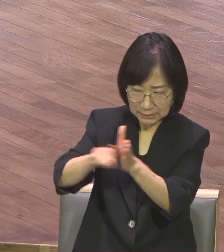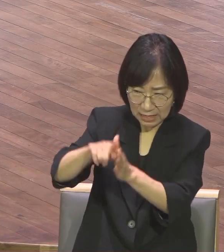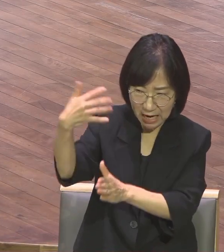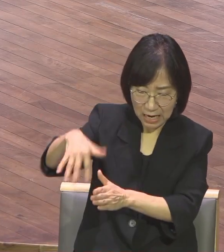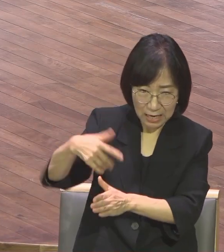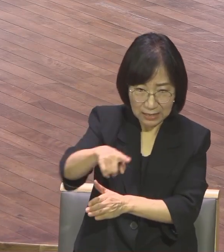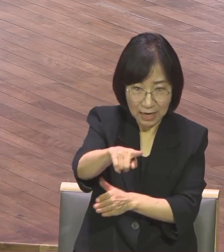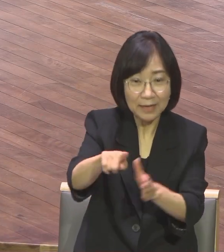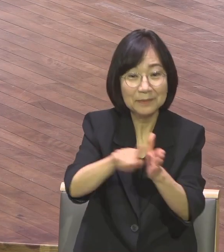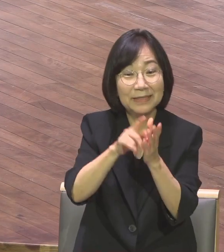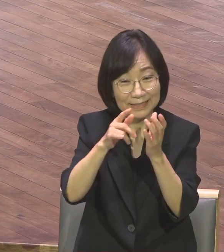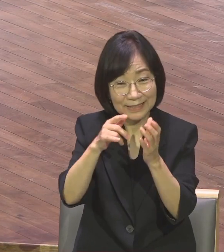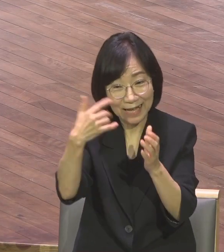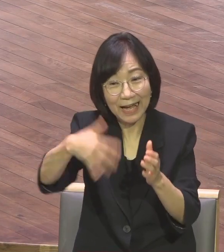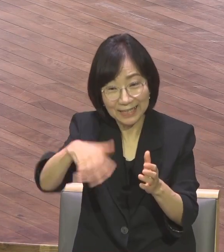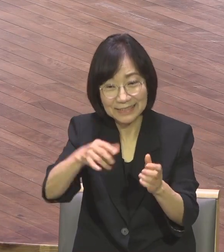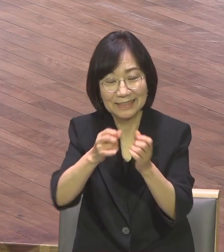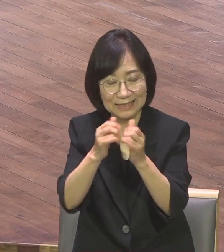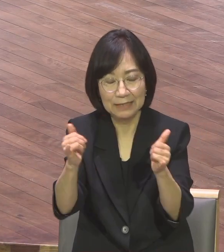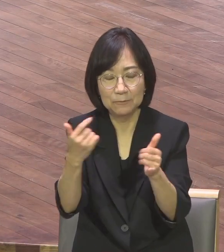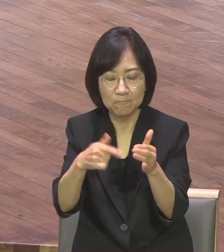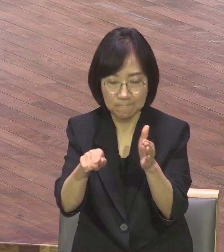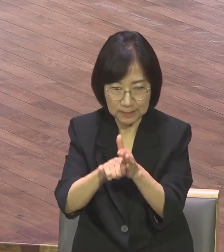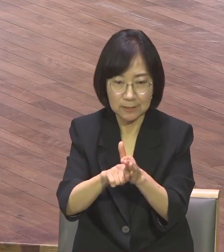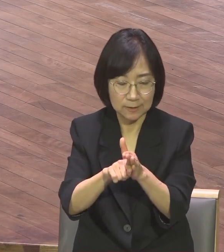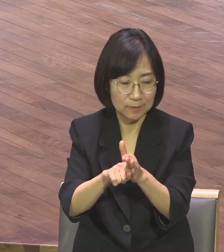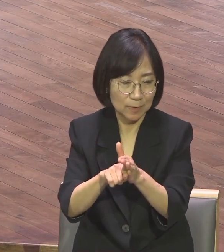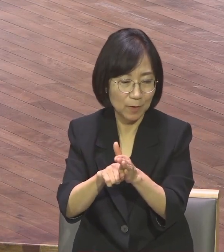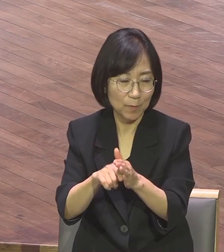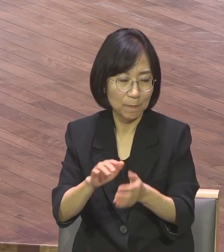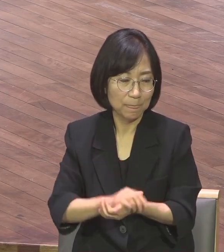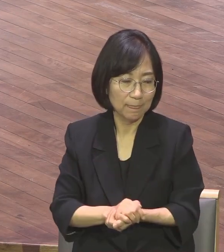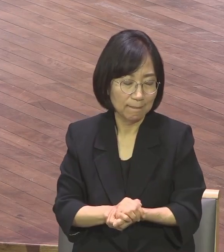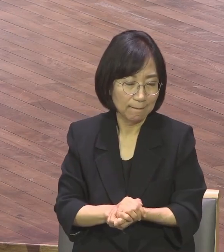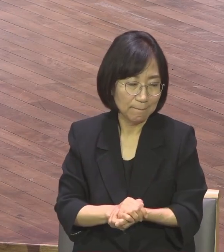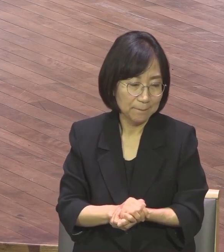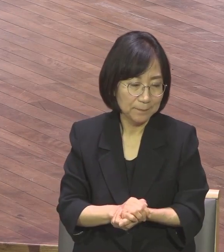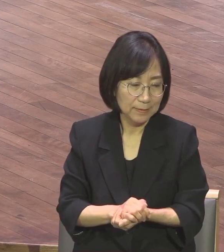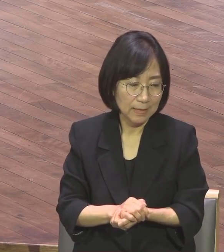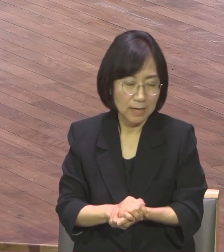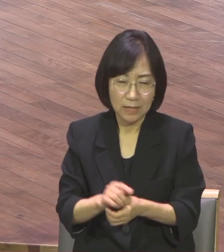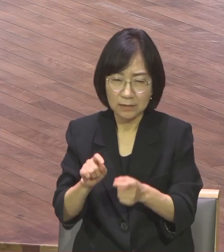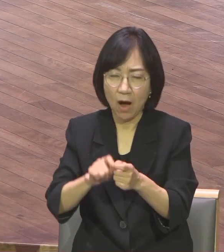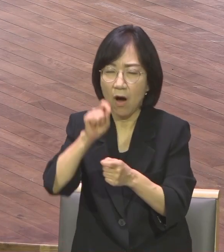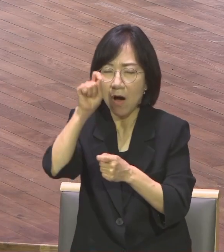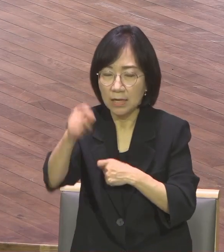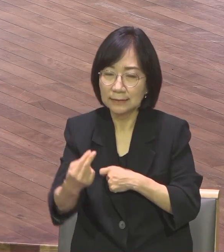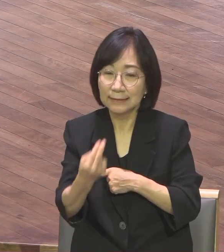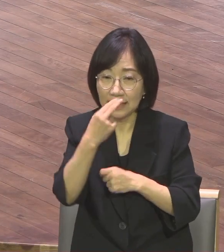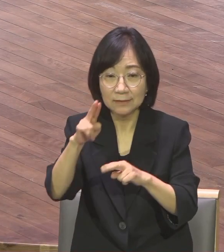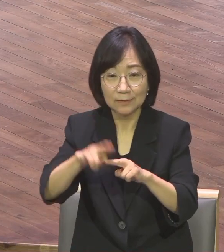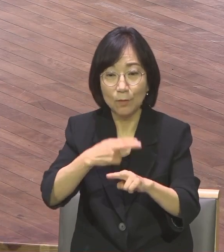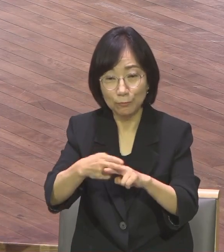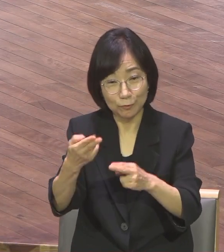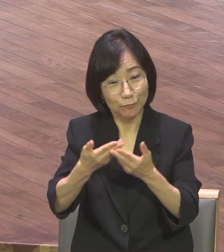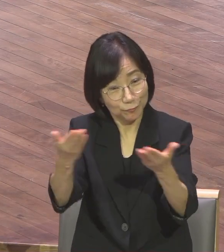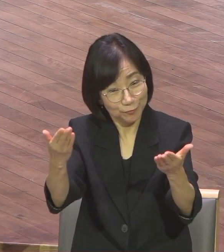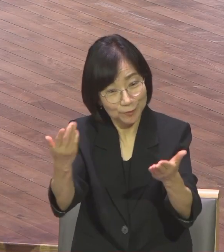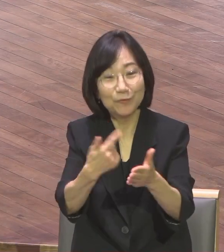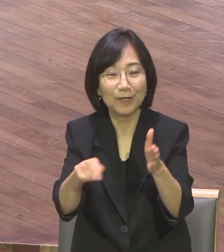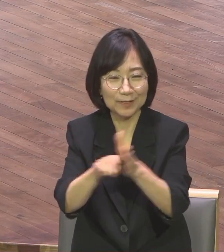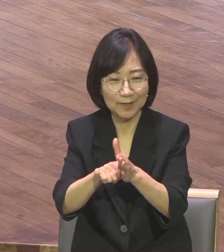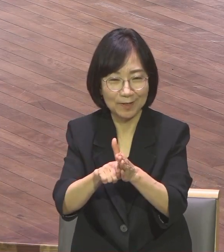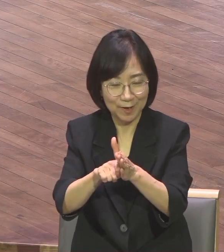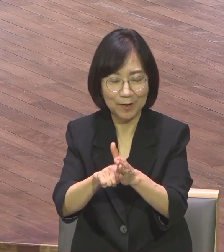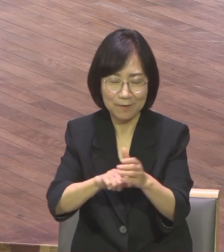나는 늘 보는 이 이웃 사람들, 주위 사람들에게 이 불신용 영혼들에게 영생에 대한 선물, 영생에 대한 오해하는